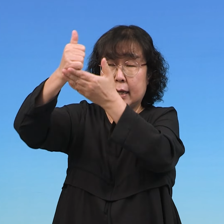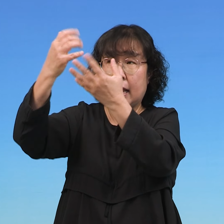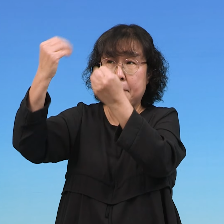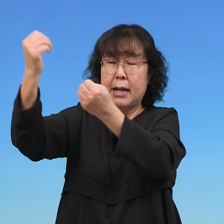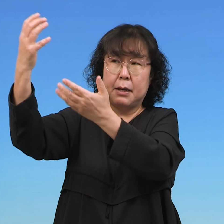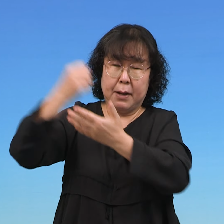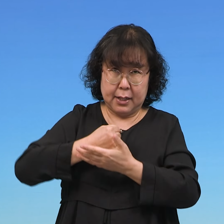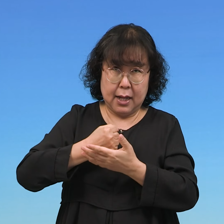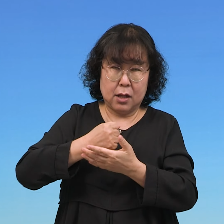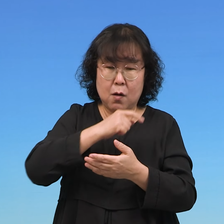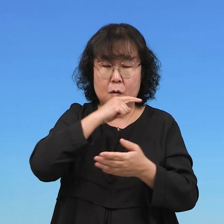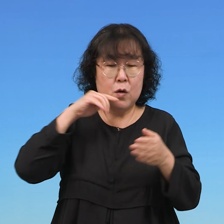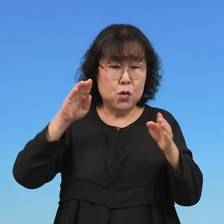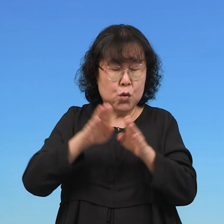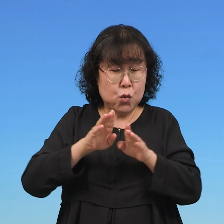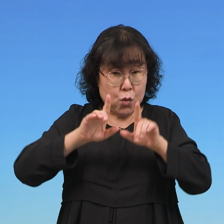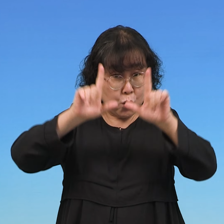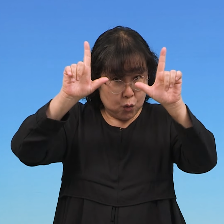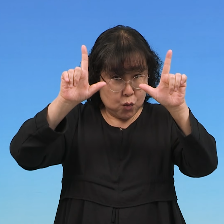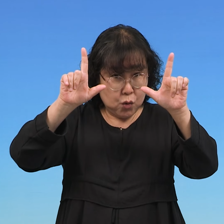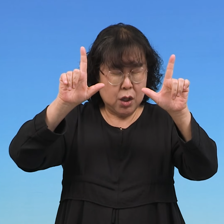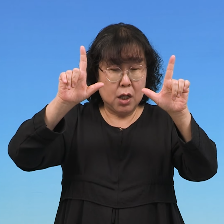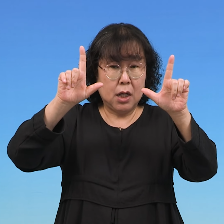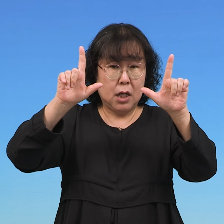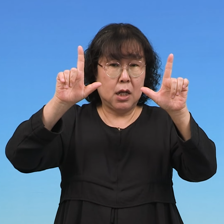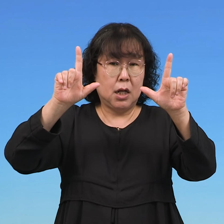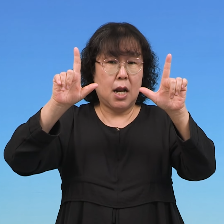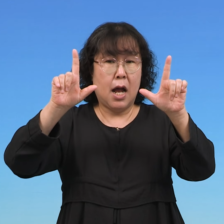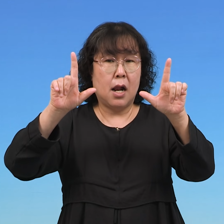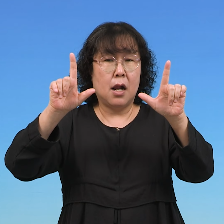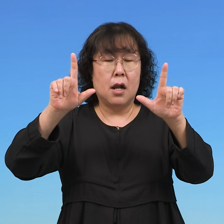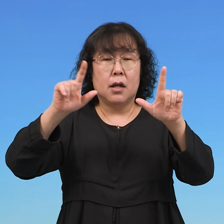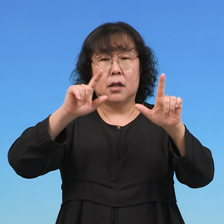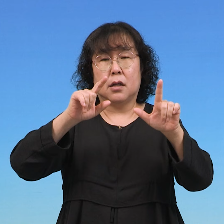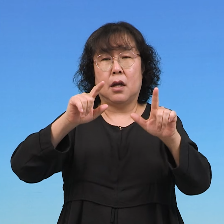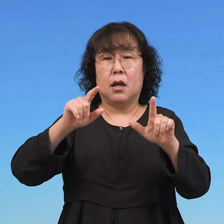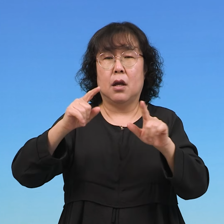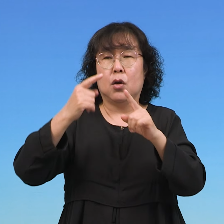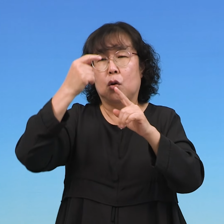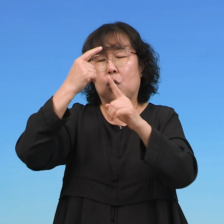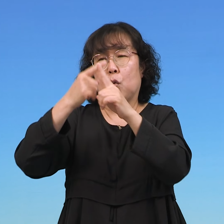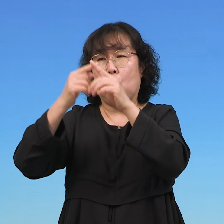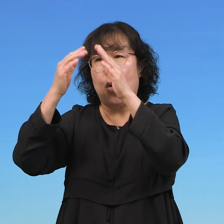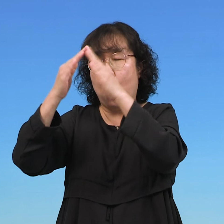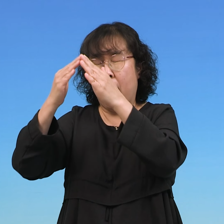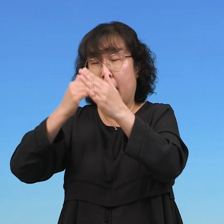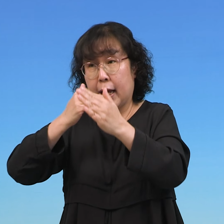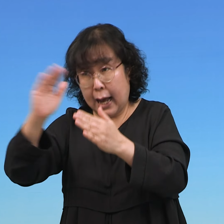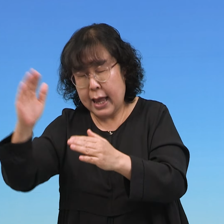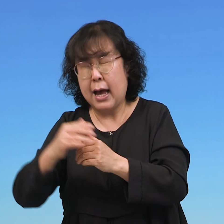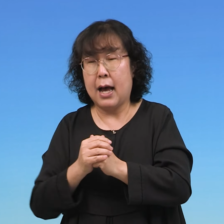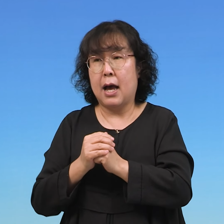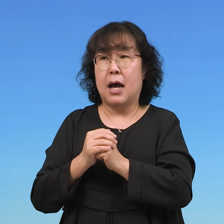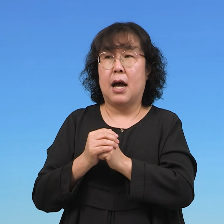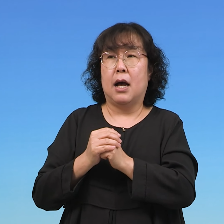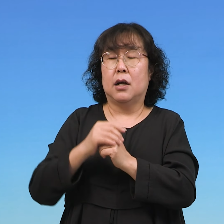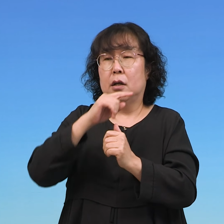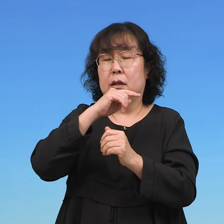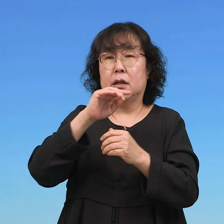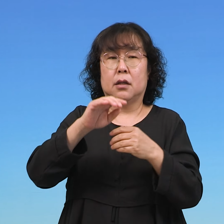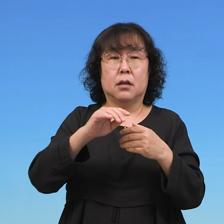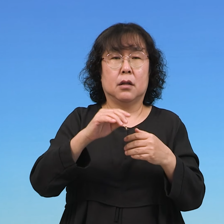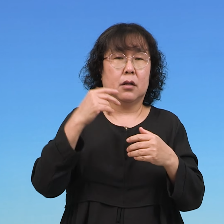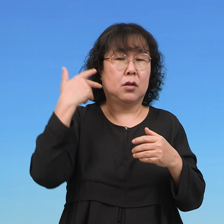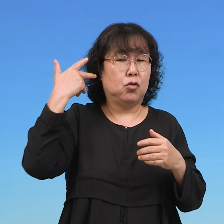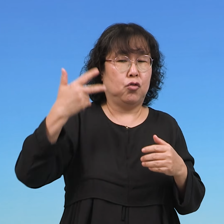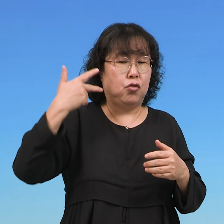주일 성수해야 주중에 손님을 많이 보내주신 데더라. 그리고 뭐 예배 빠지면 이게